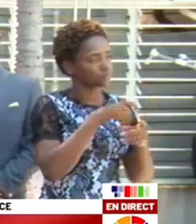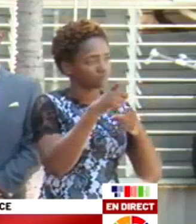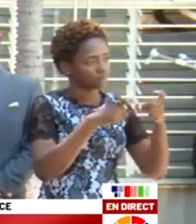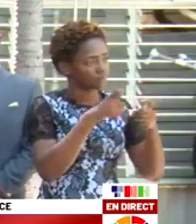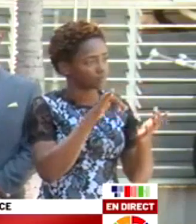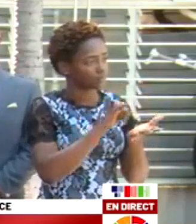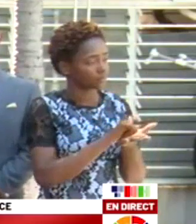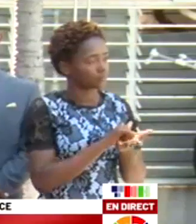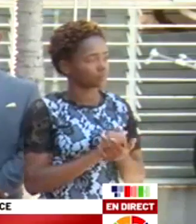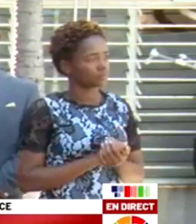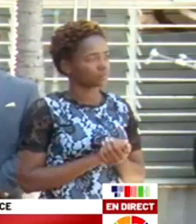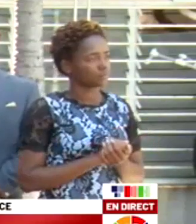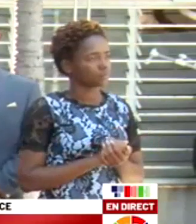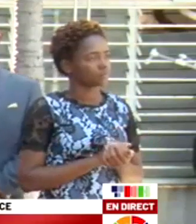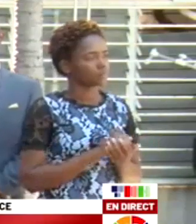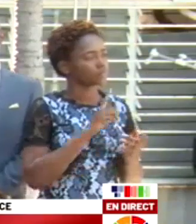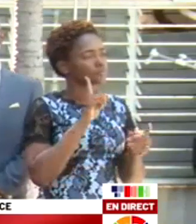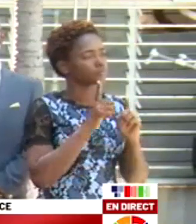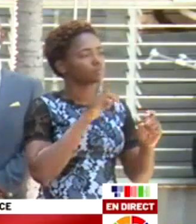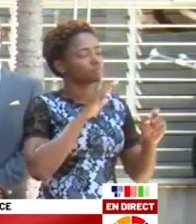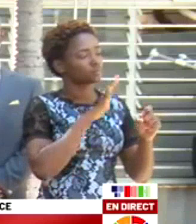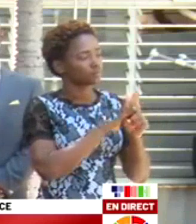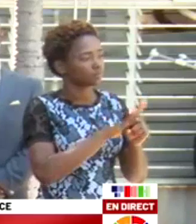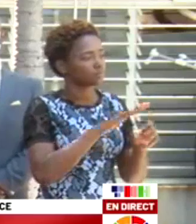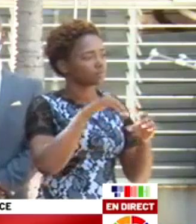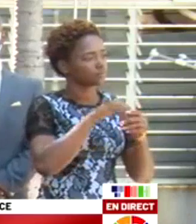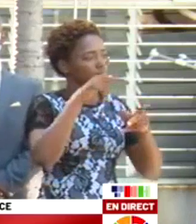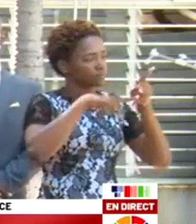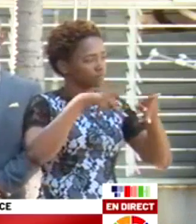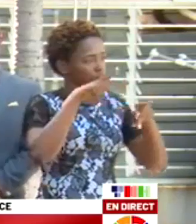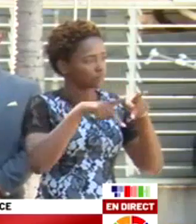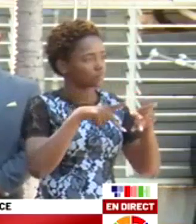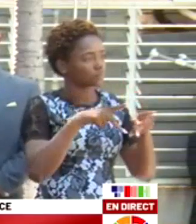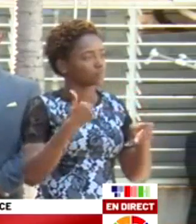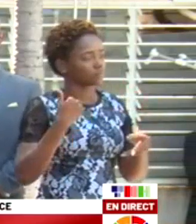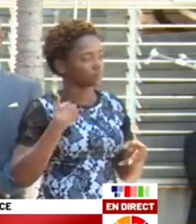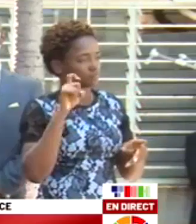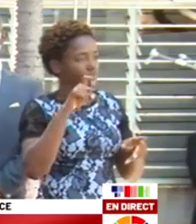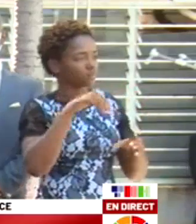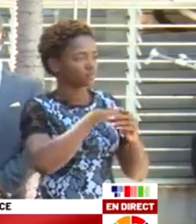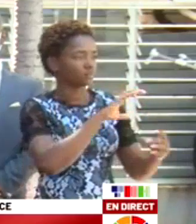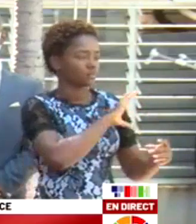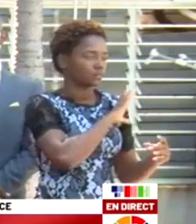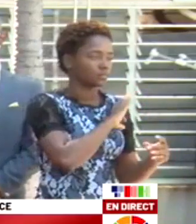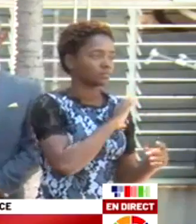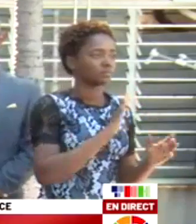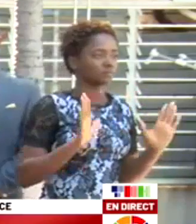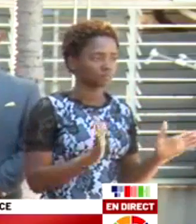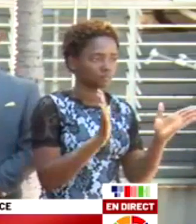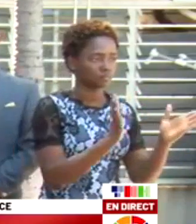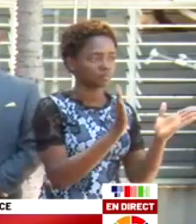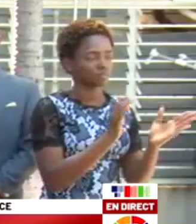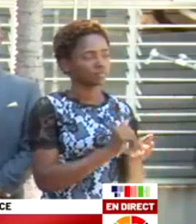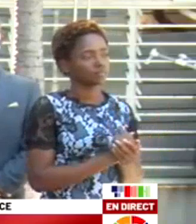ça qui permettent confiance que la population doit gagner dans la police à les renforcer. Et nous